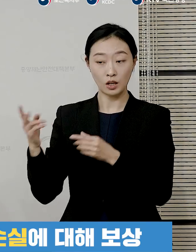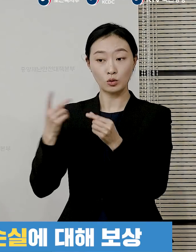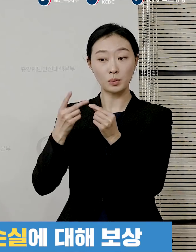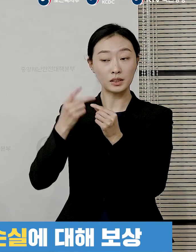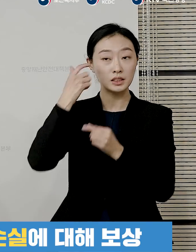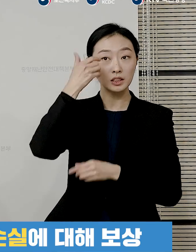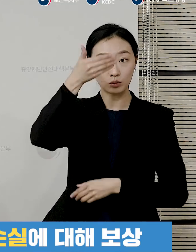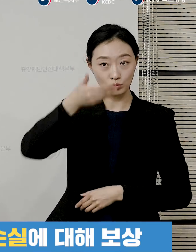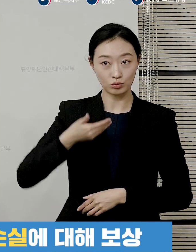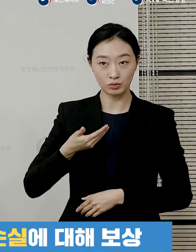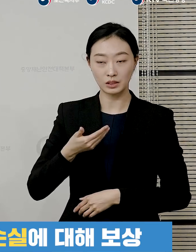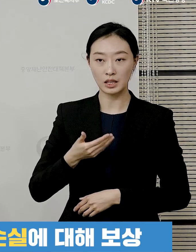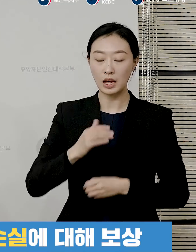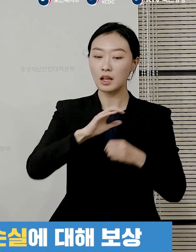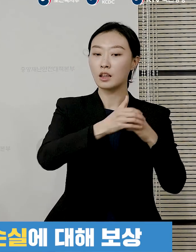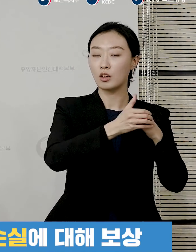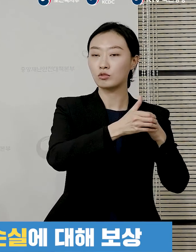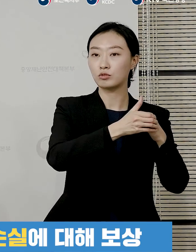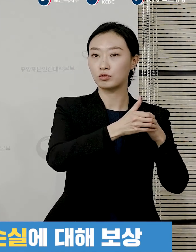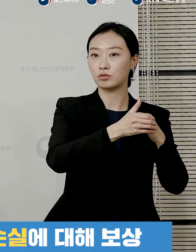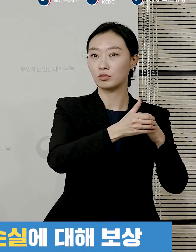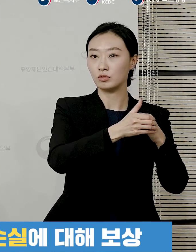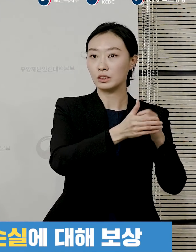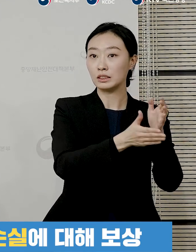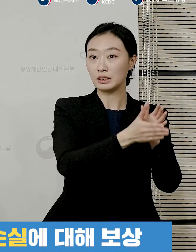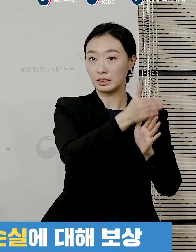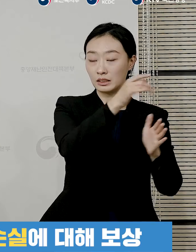대구 현지에서 활동하시는